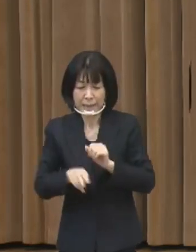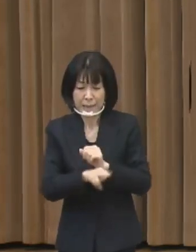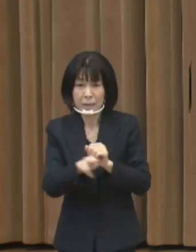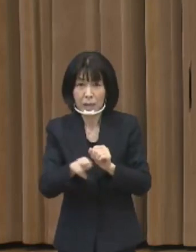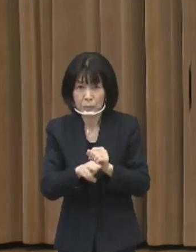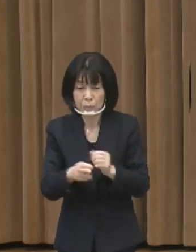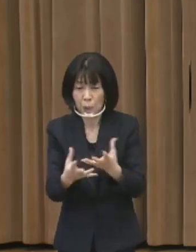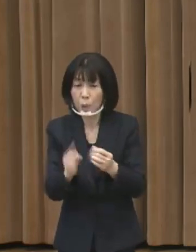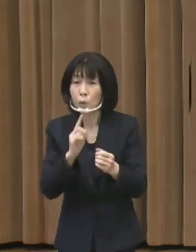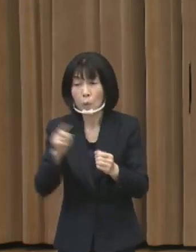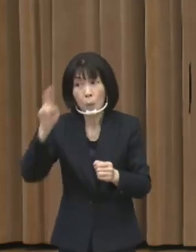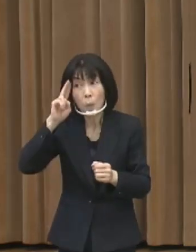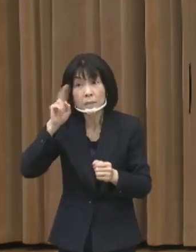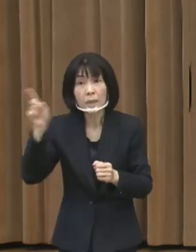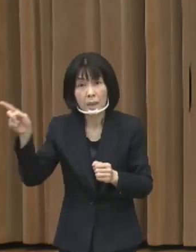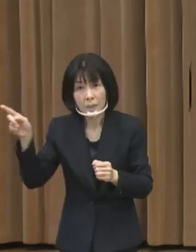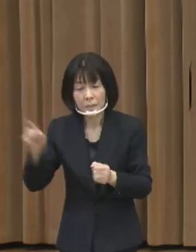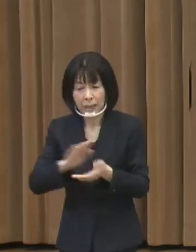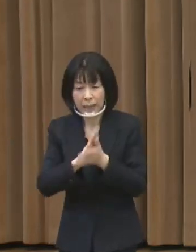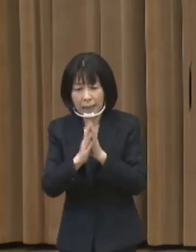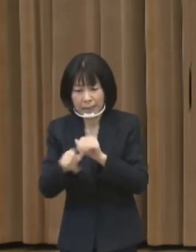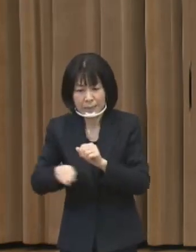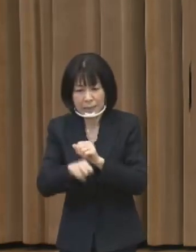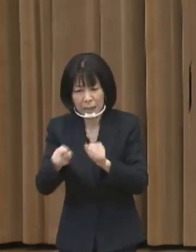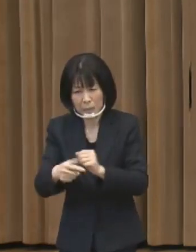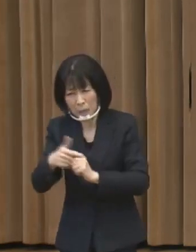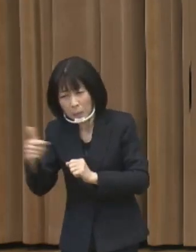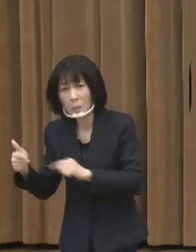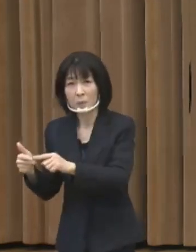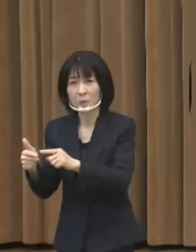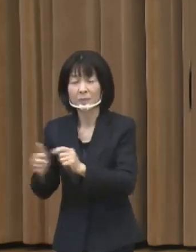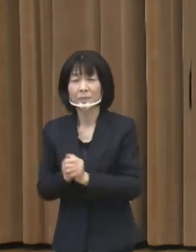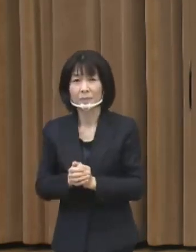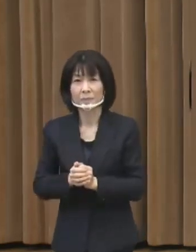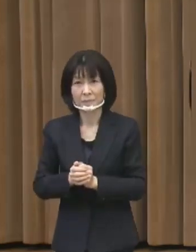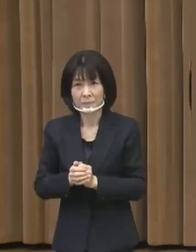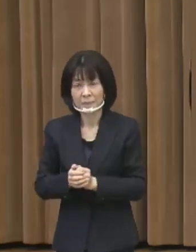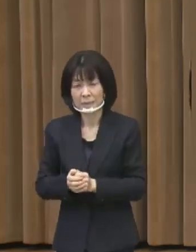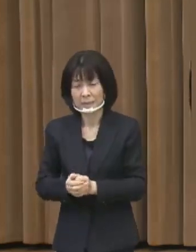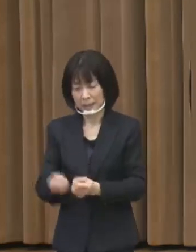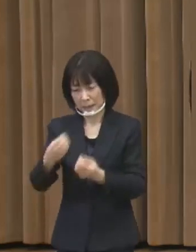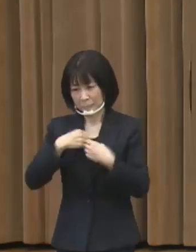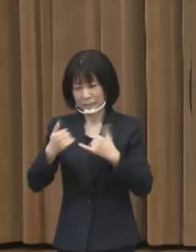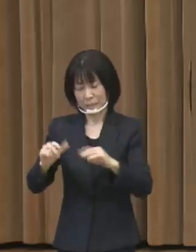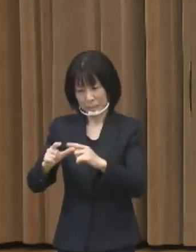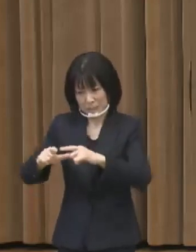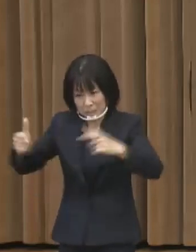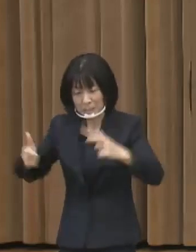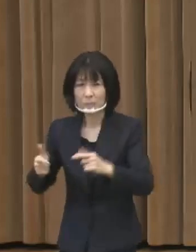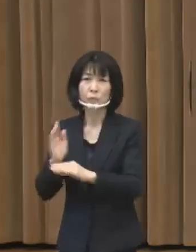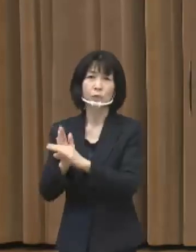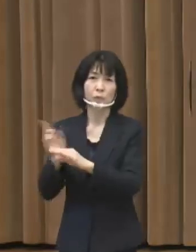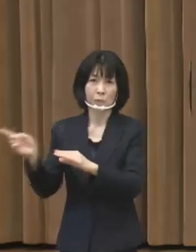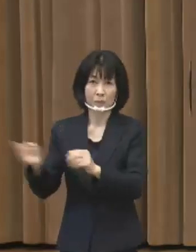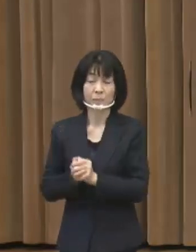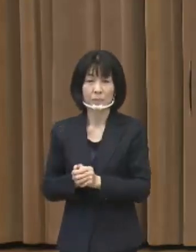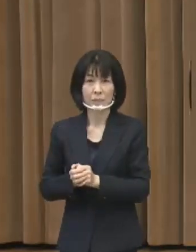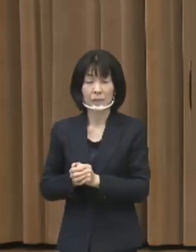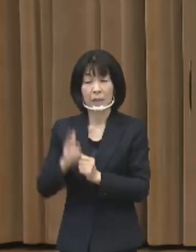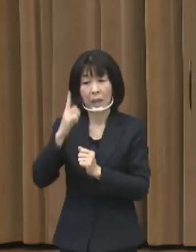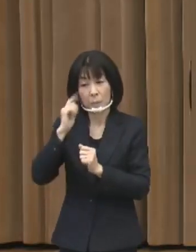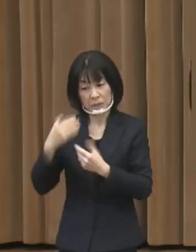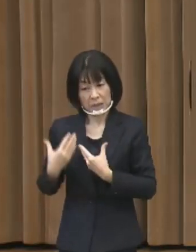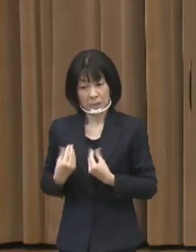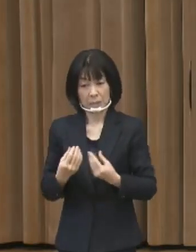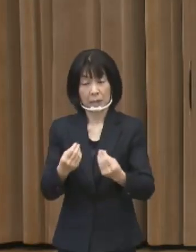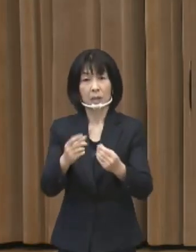と言われている大阪では、変異株が猛威を振るい、急速な陽性者の増加が見られています。このままの状